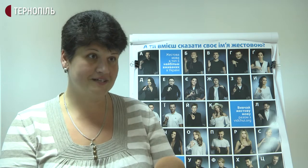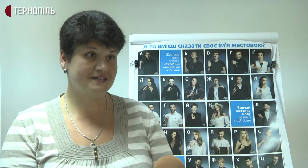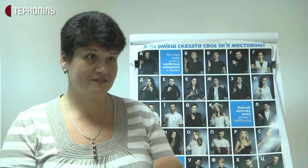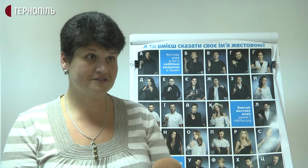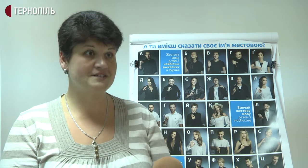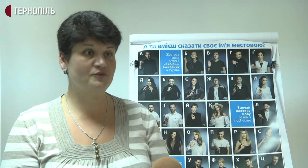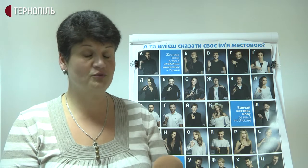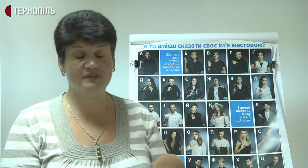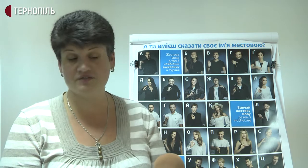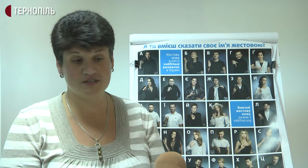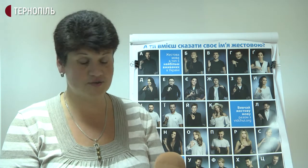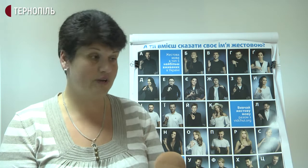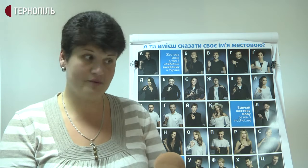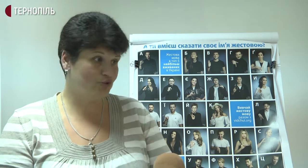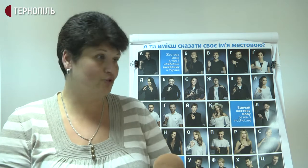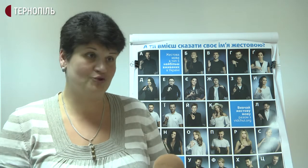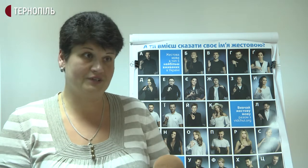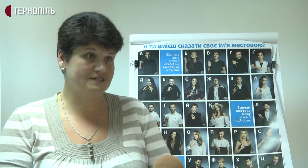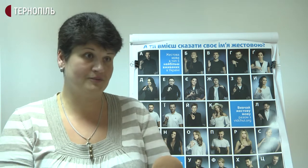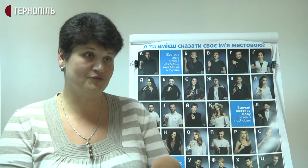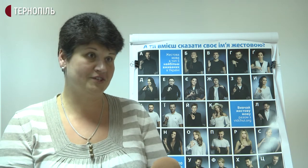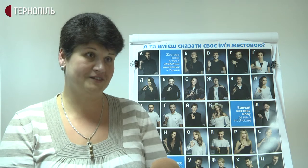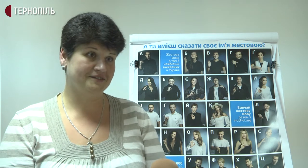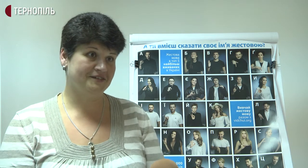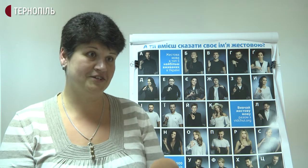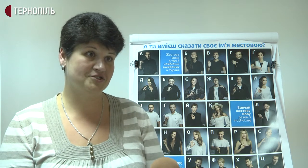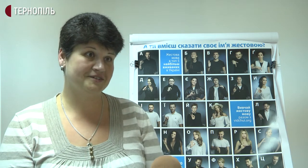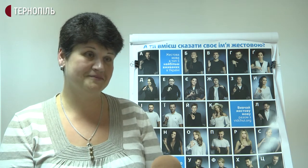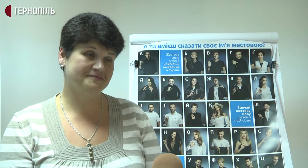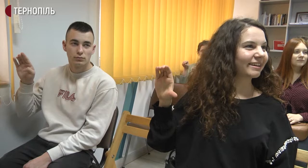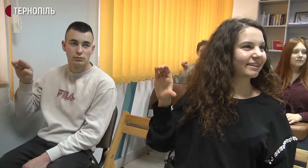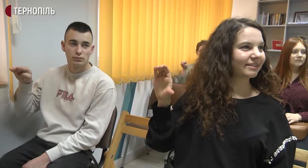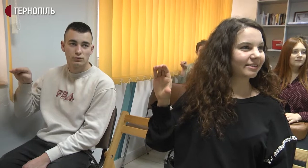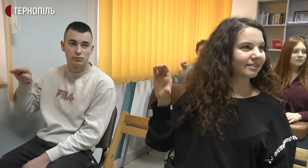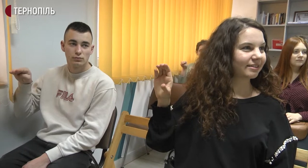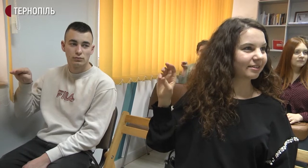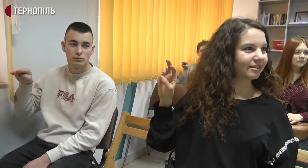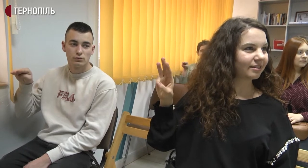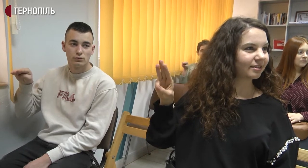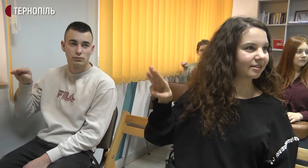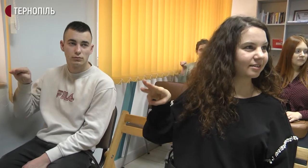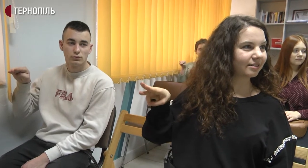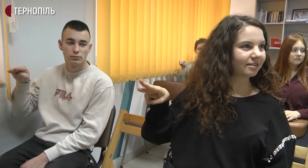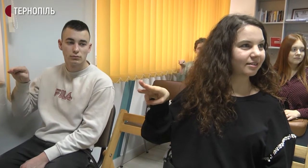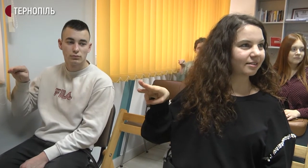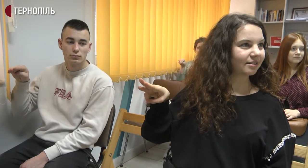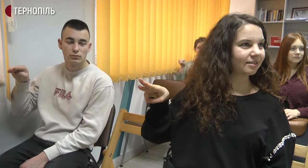ази жестової мови. Я вчила з нуля і буду точно так само вчити інших. За 2 місяці учасники курсів мають